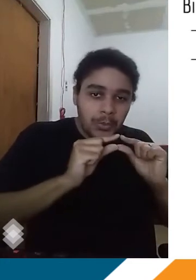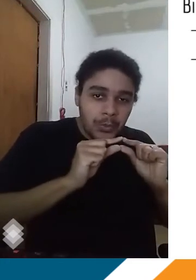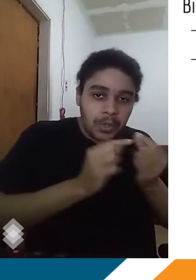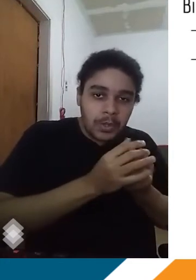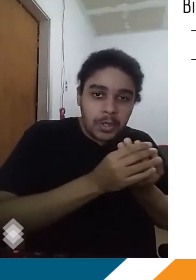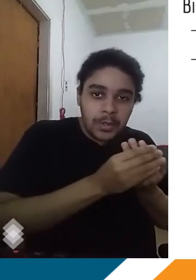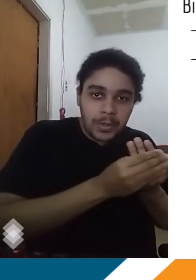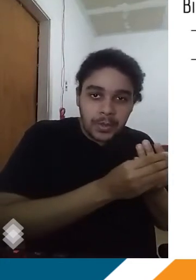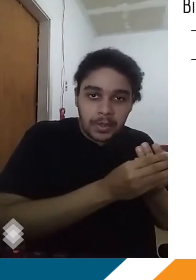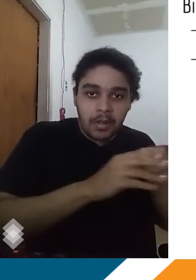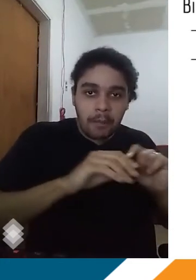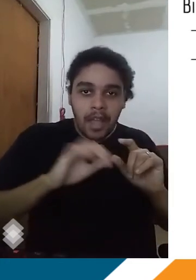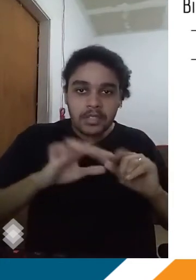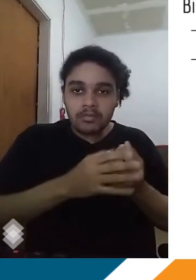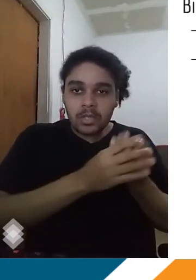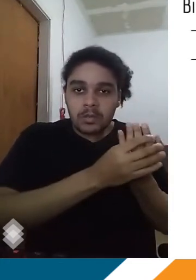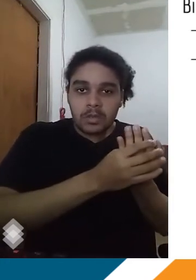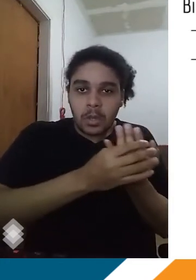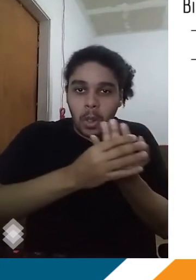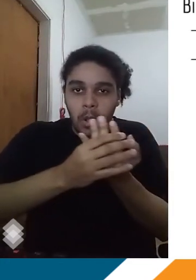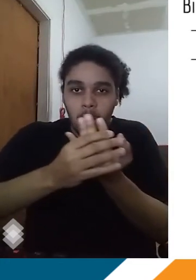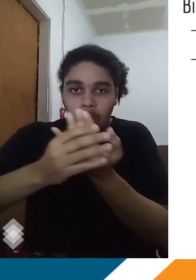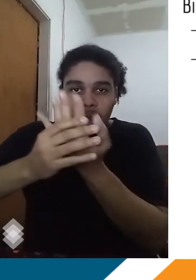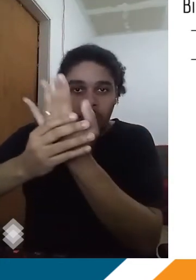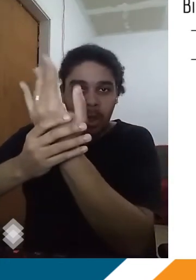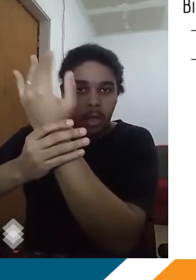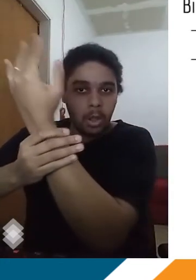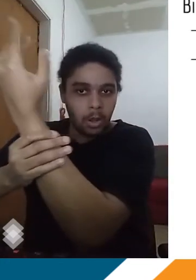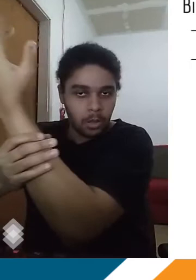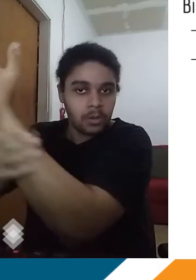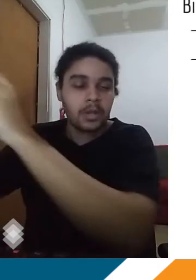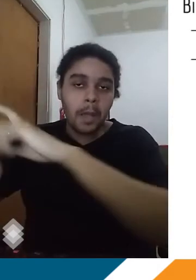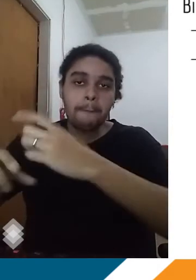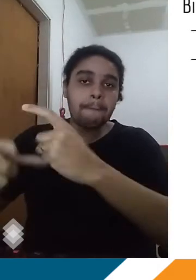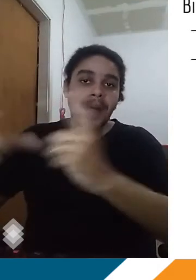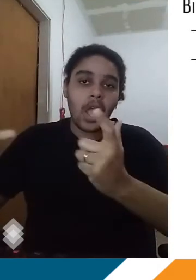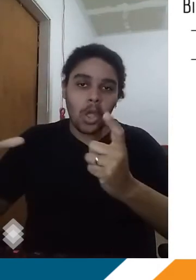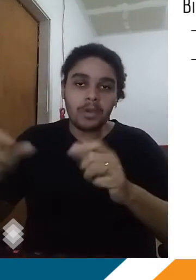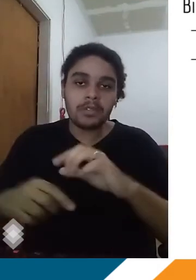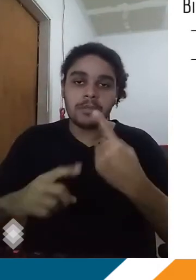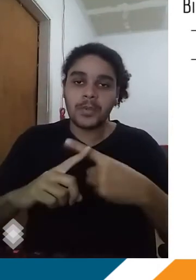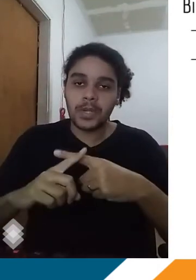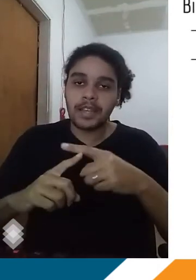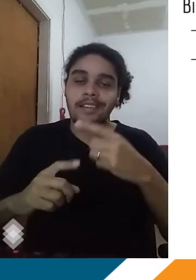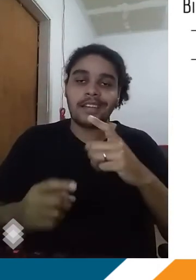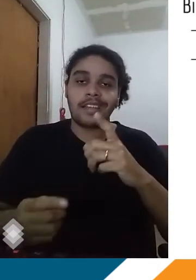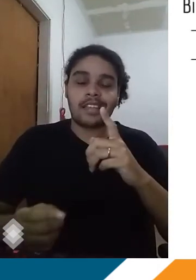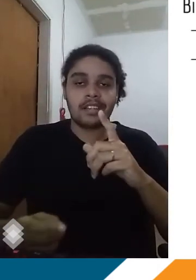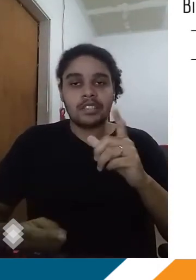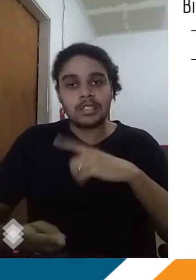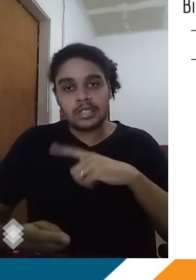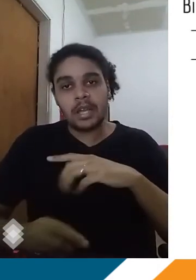menores, de pequeno porte, e quanto mais a gente se afasta da praia, as espécies vão crescendo, né? Porque justamente